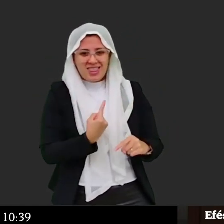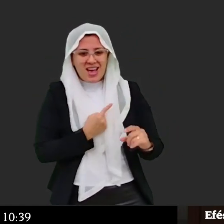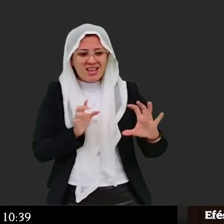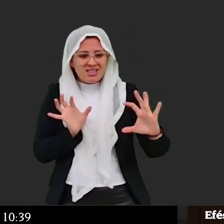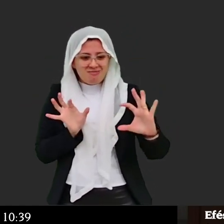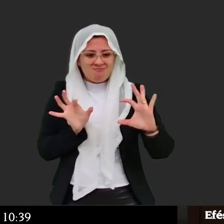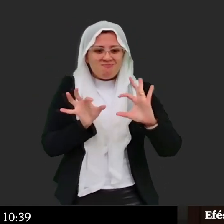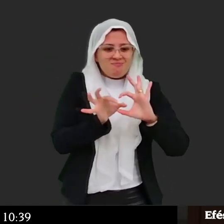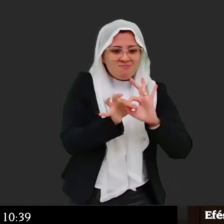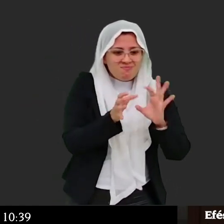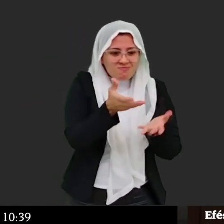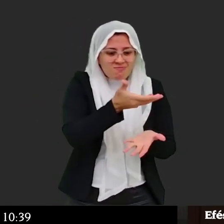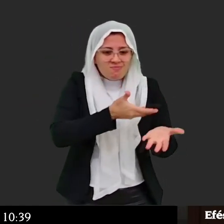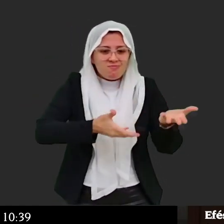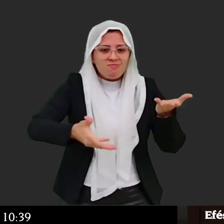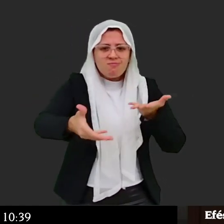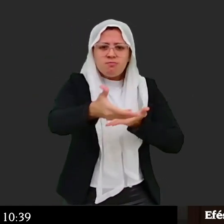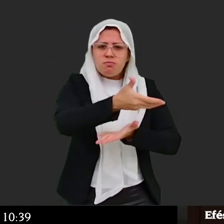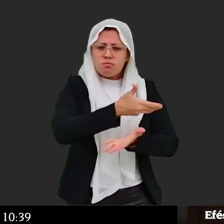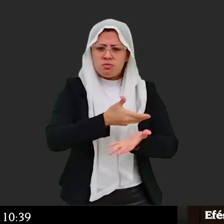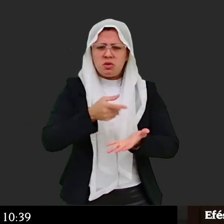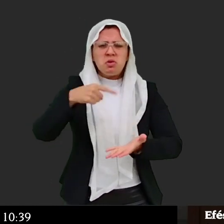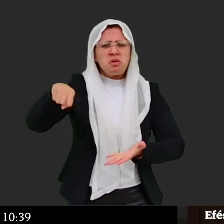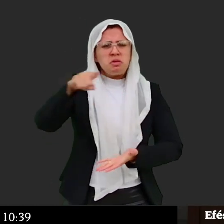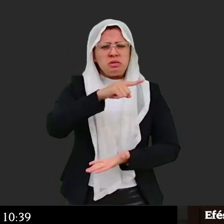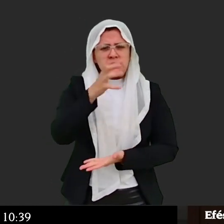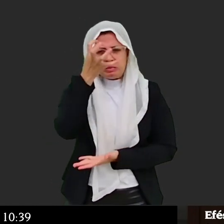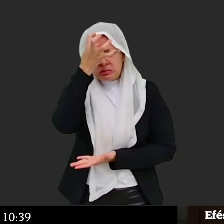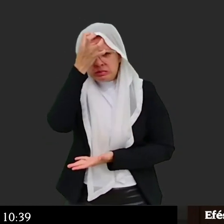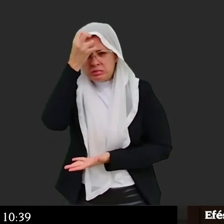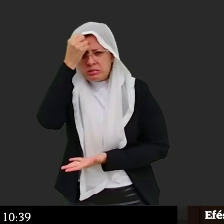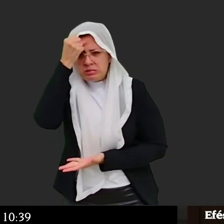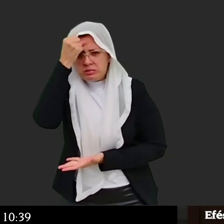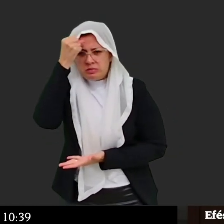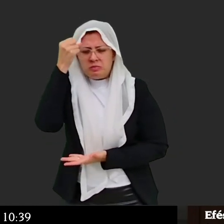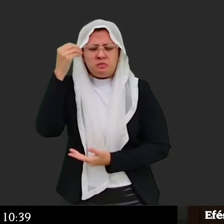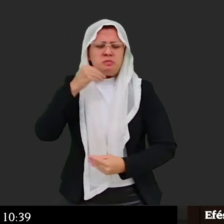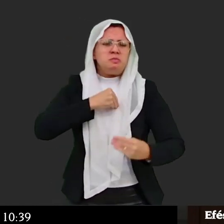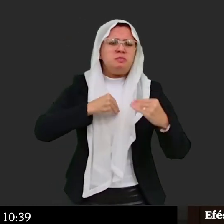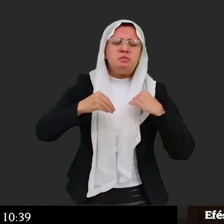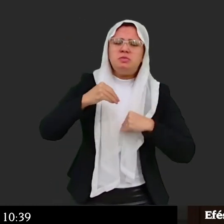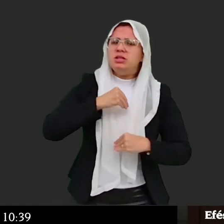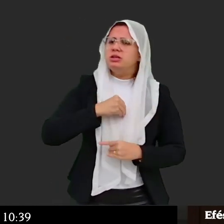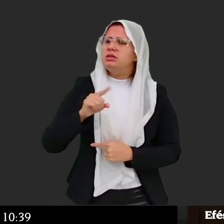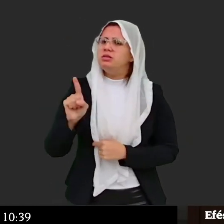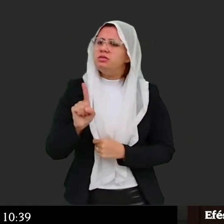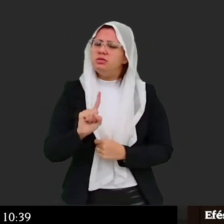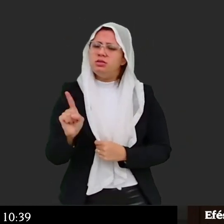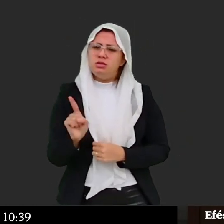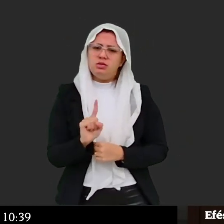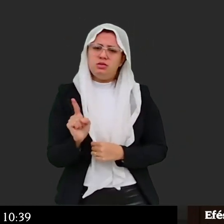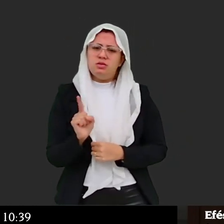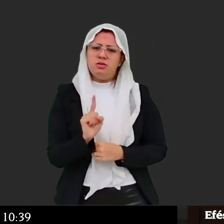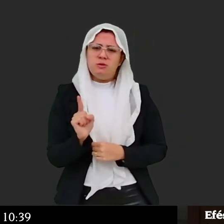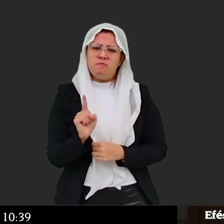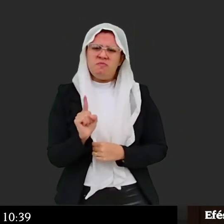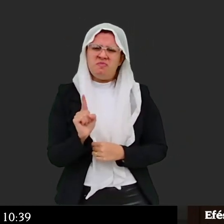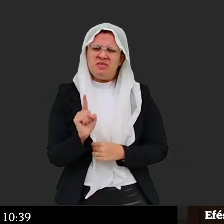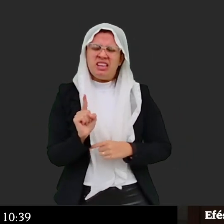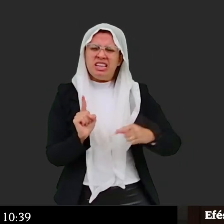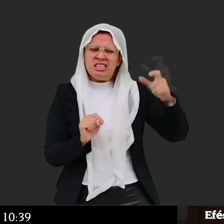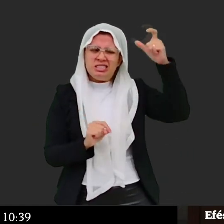não pequeis. Não se ponha o sol sobre a vossa ira. Não deis lugar ao